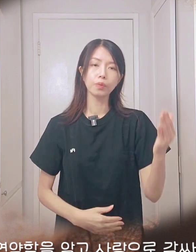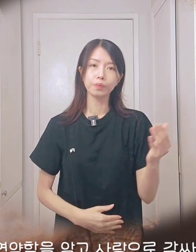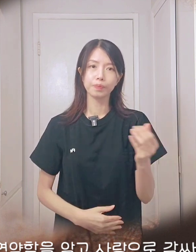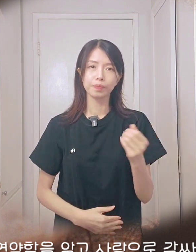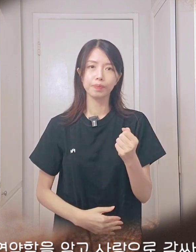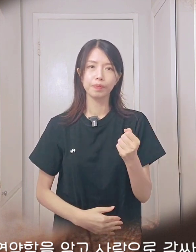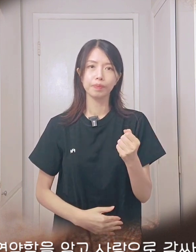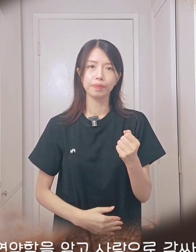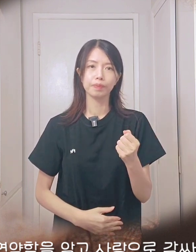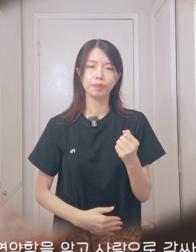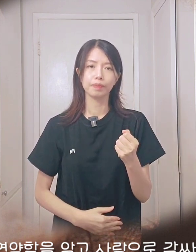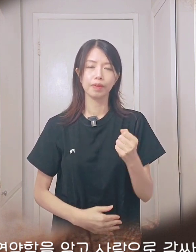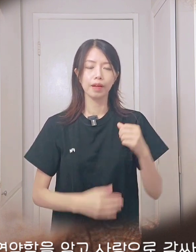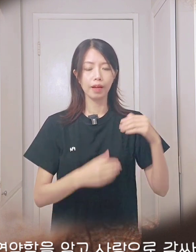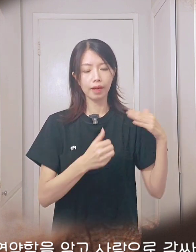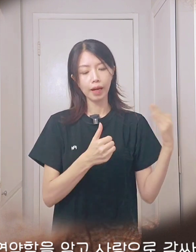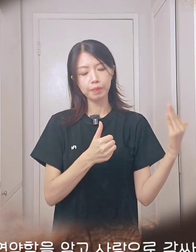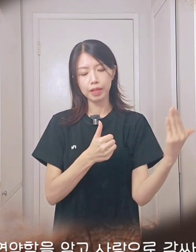사랑으로